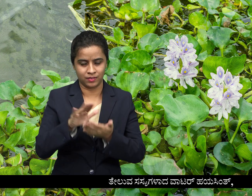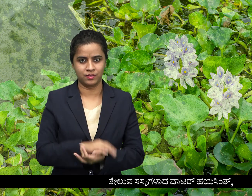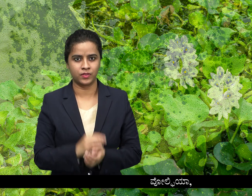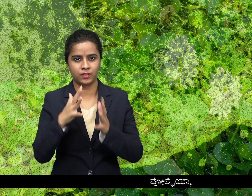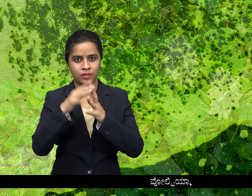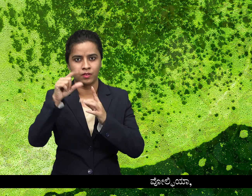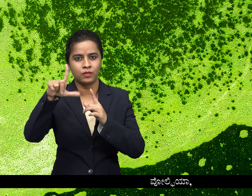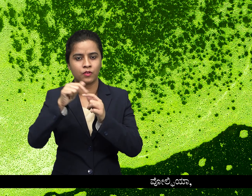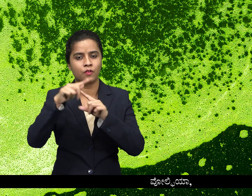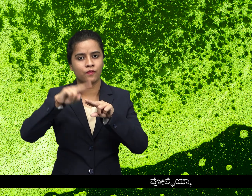ಓಲ್ಫಿಯಾ,